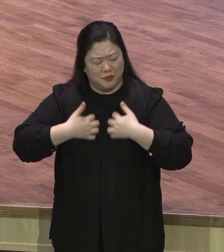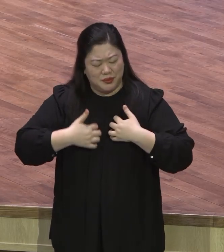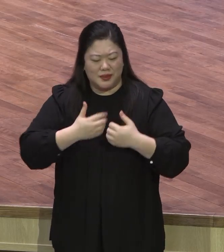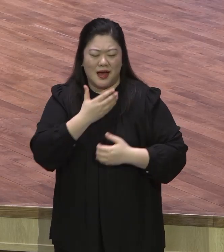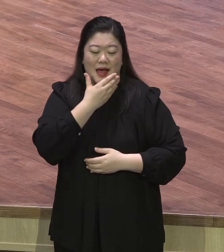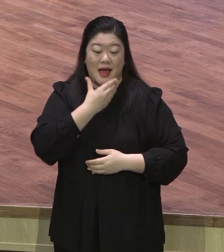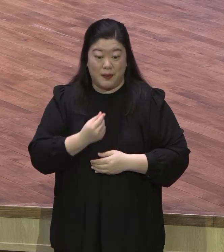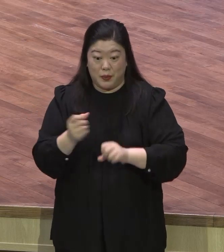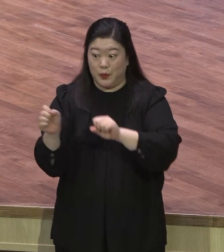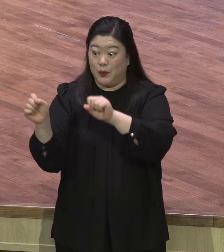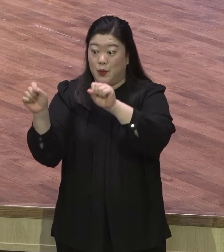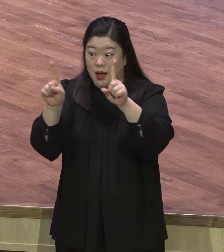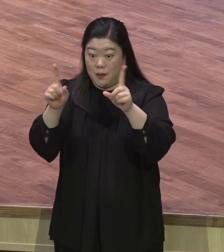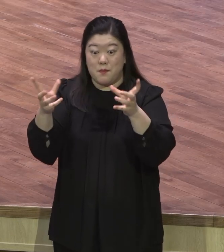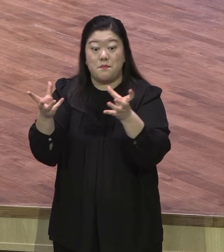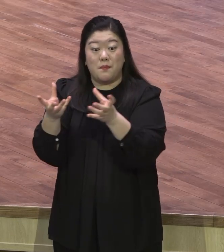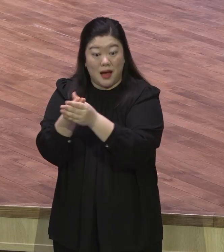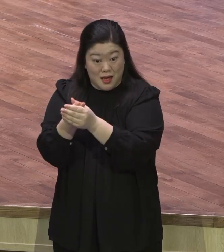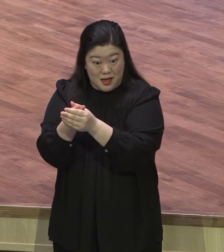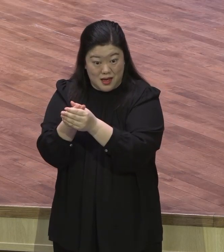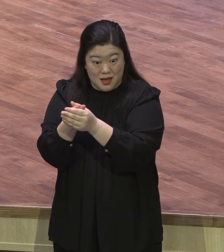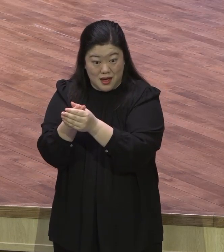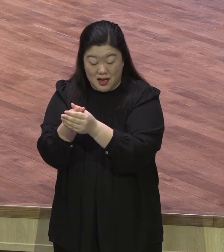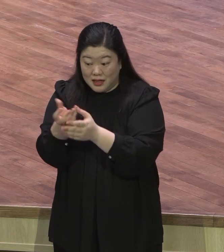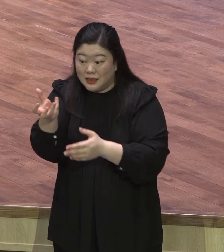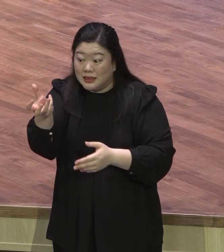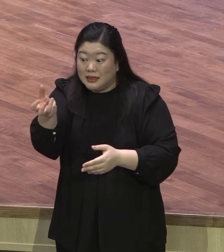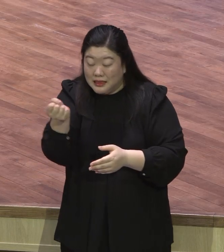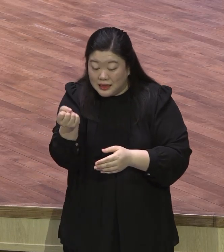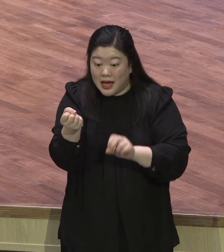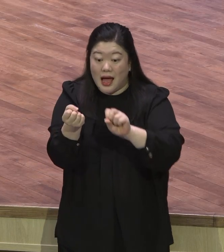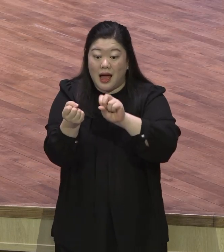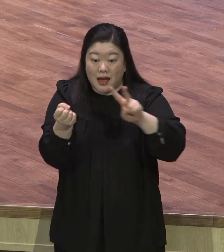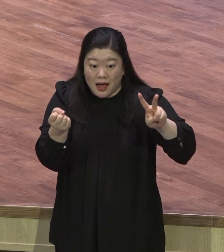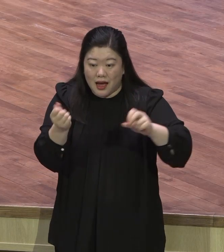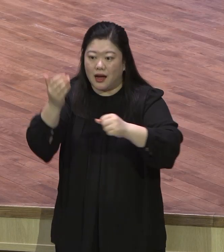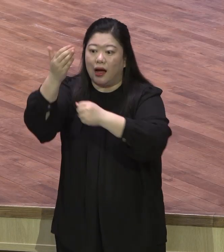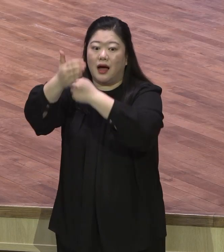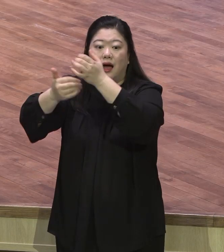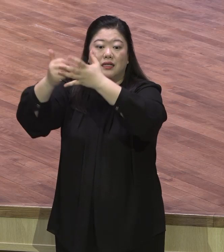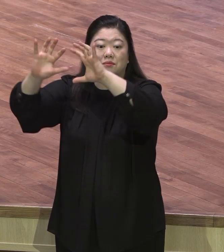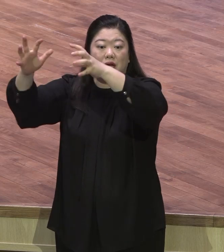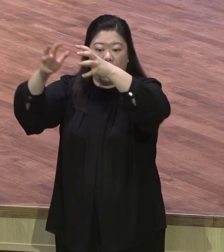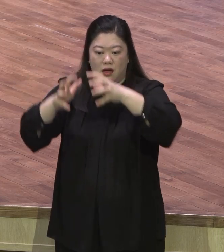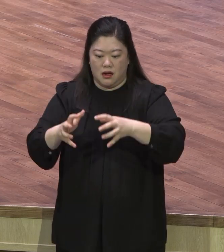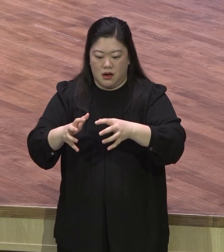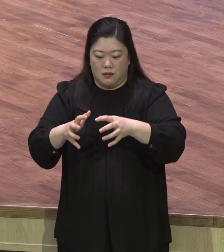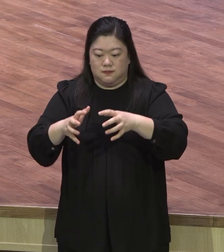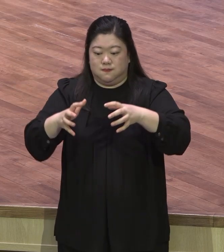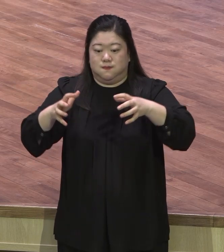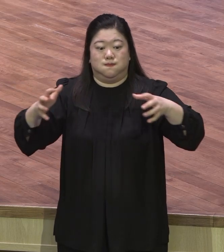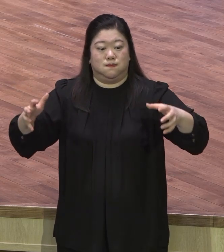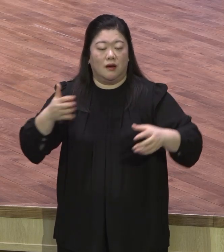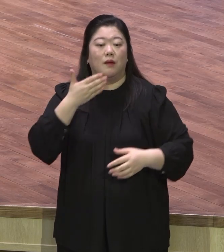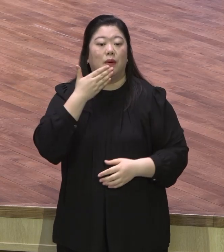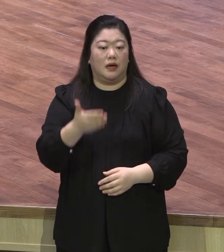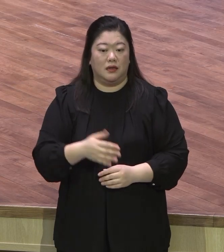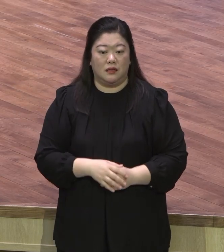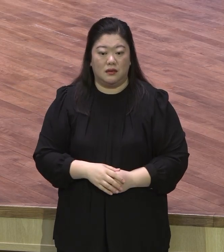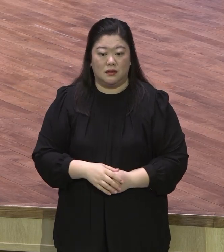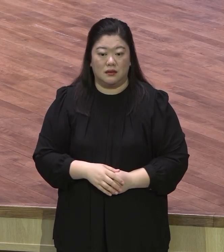행복의 복음적 삶을 누리는 만큼 하나님 나라가 임합니다. 하나님 나라의 임 누리는